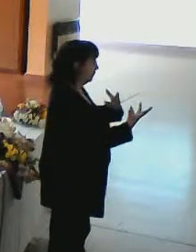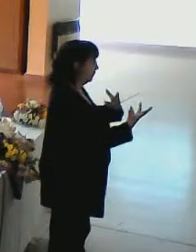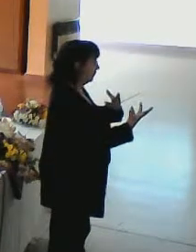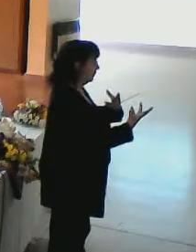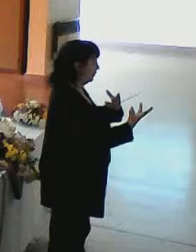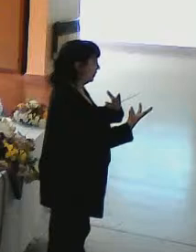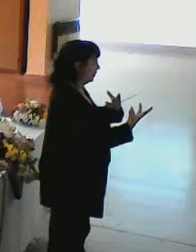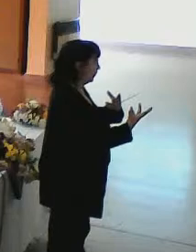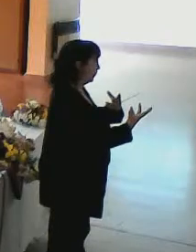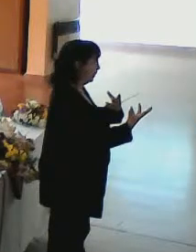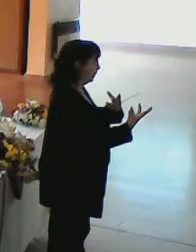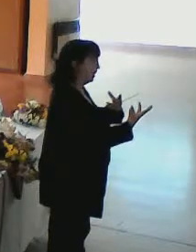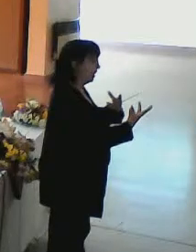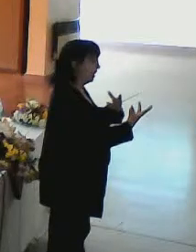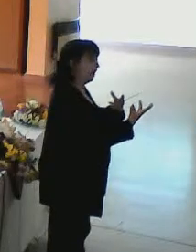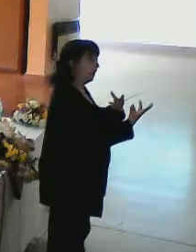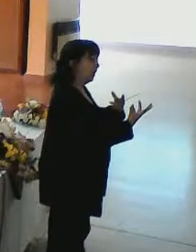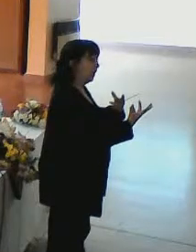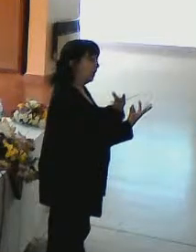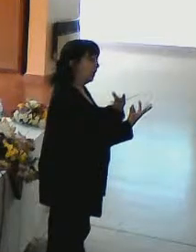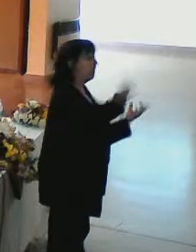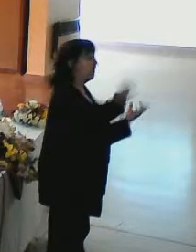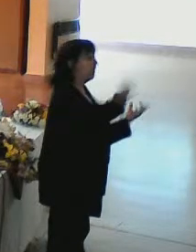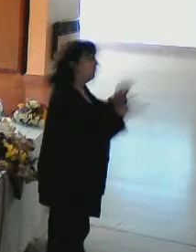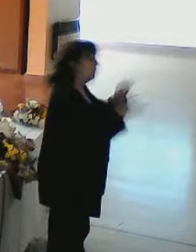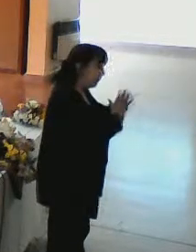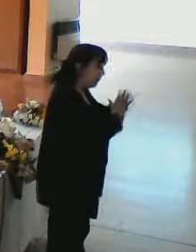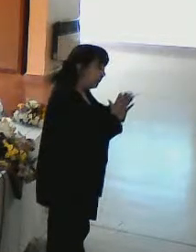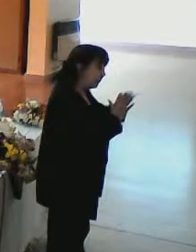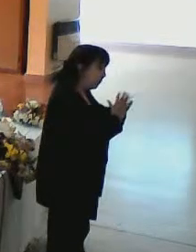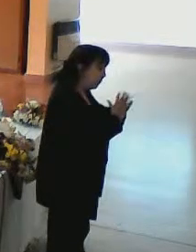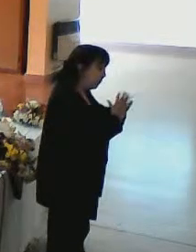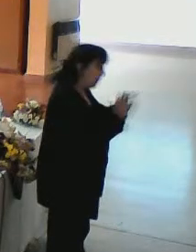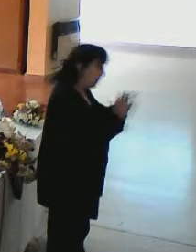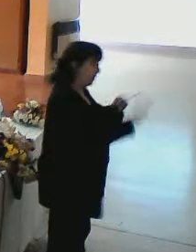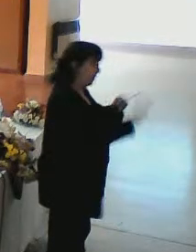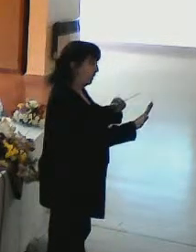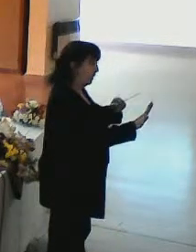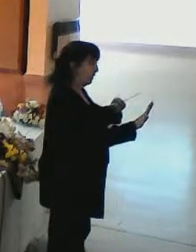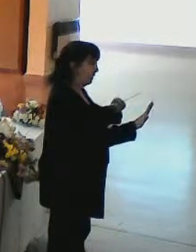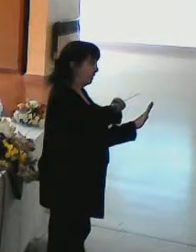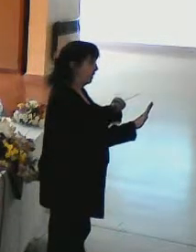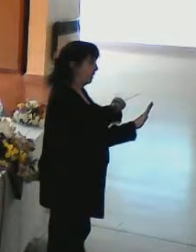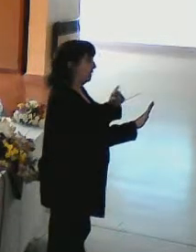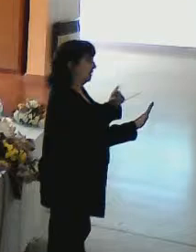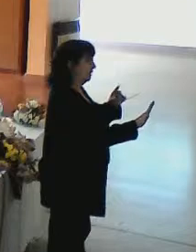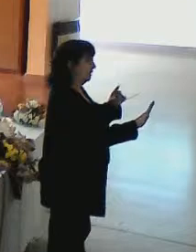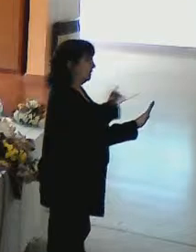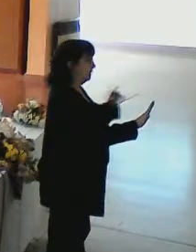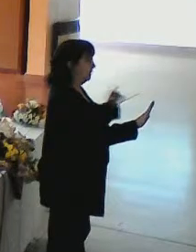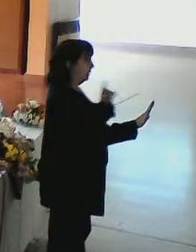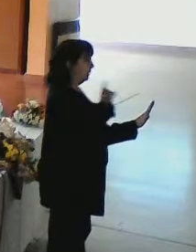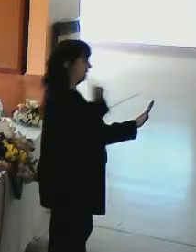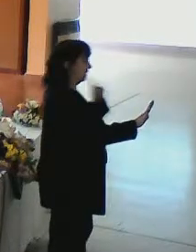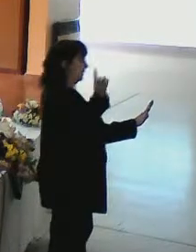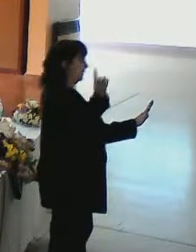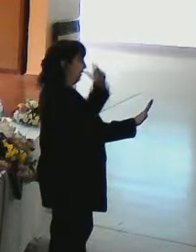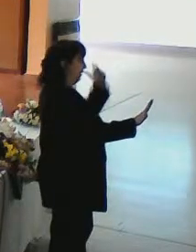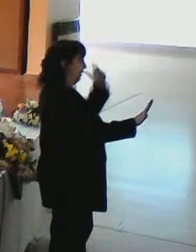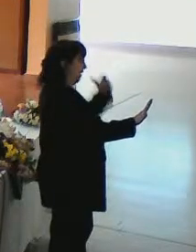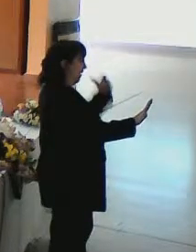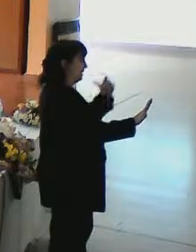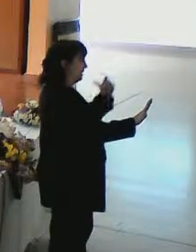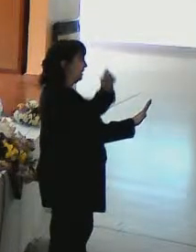Y para disfrutar un poco más la cosa, tenemos que contarles que en el TDAH la comorbilidad es